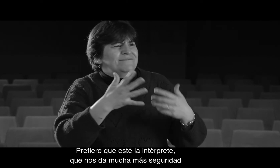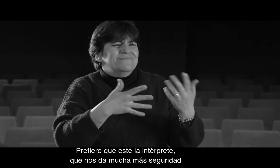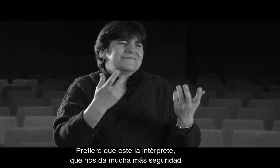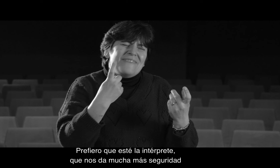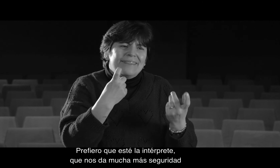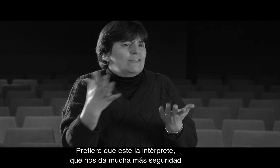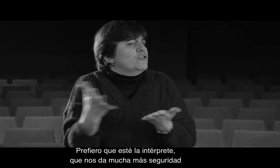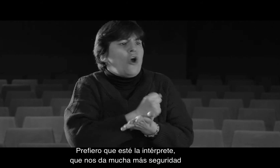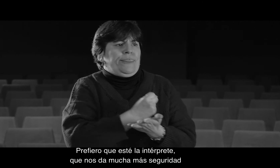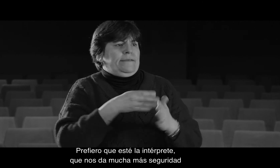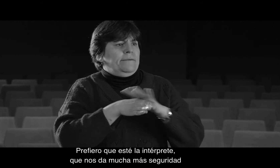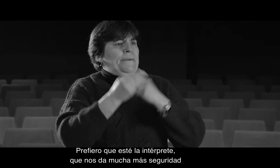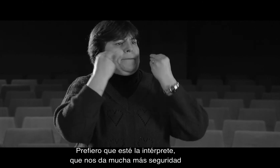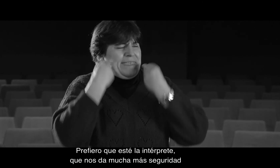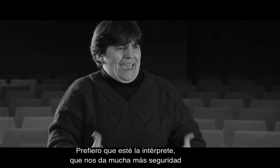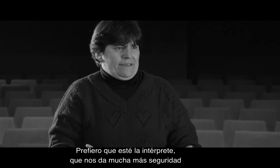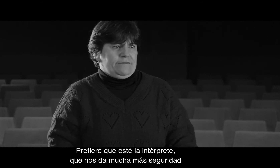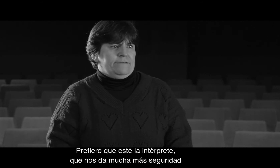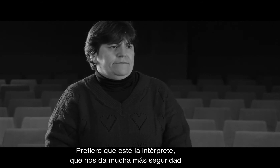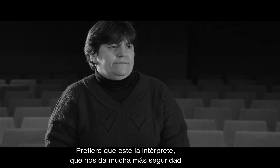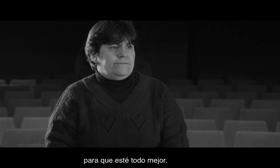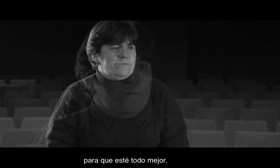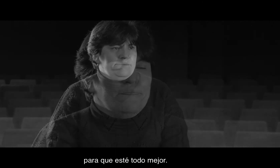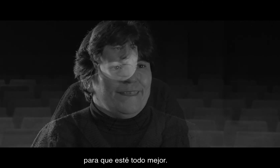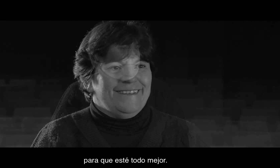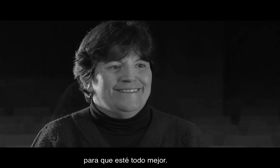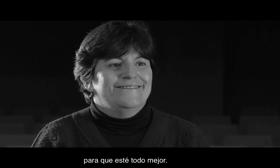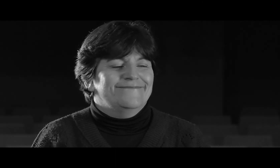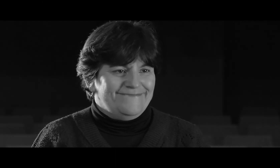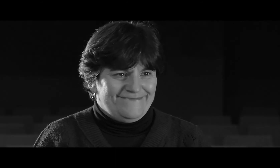esté la intérprete y que nos da mucha más seguridad para que esté todo mejor.